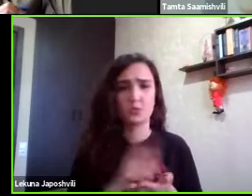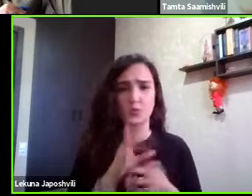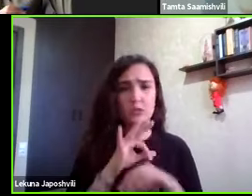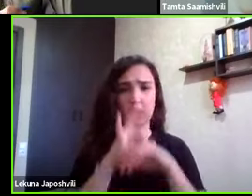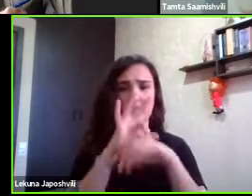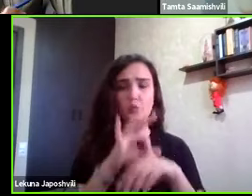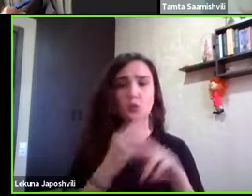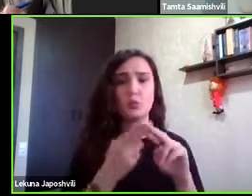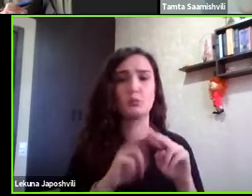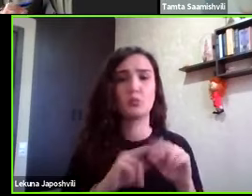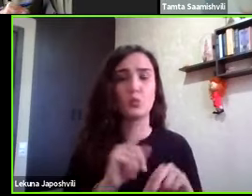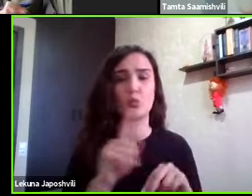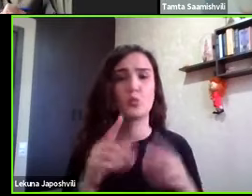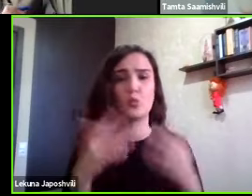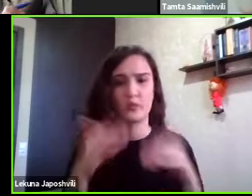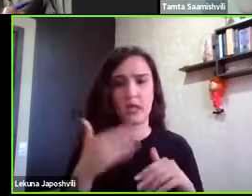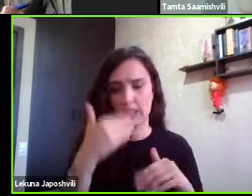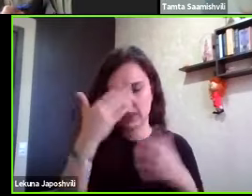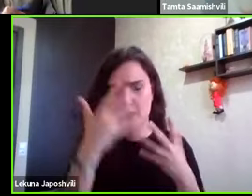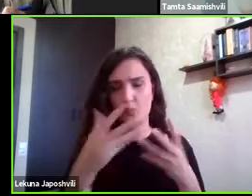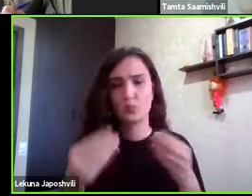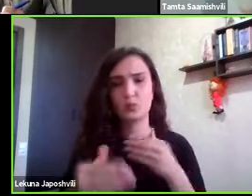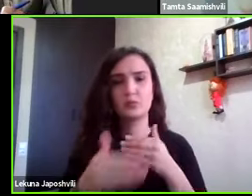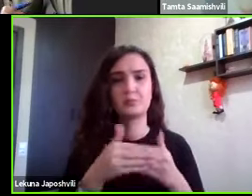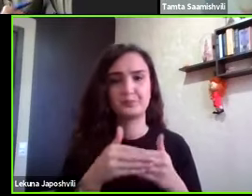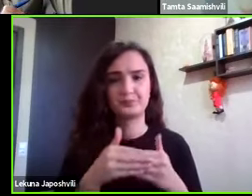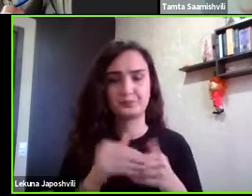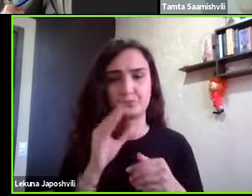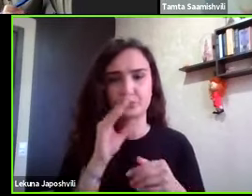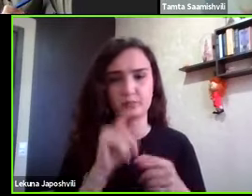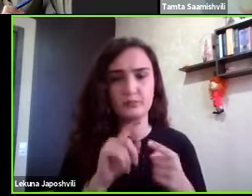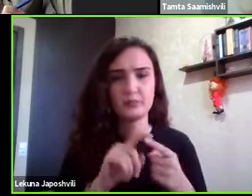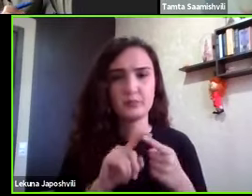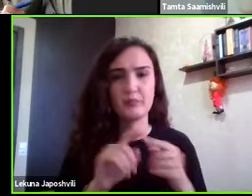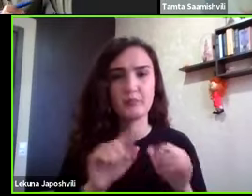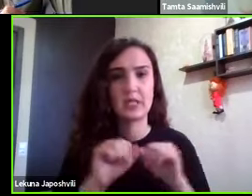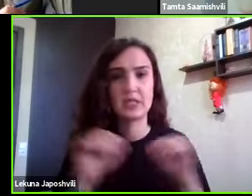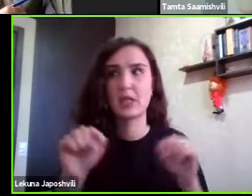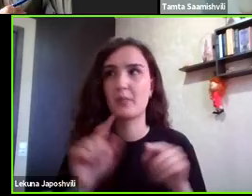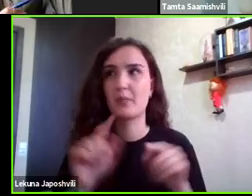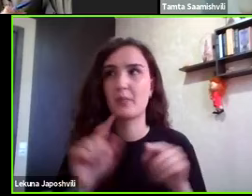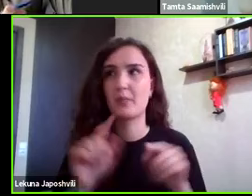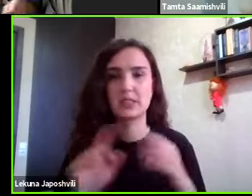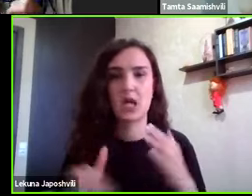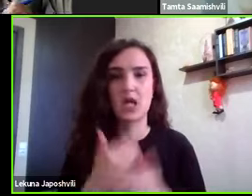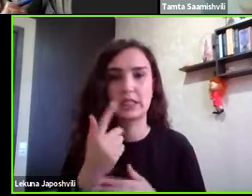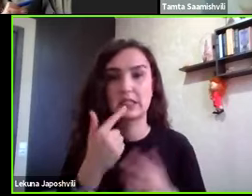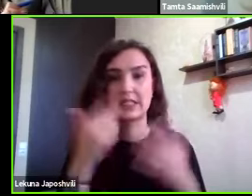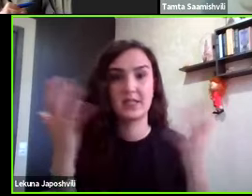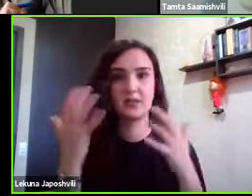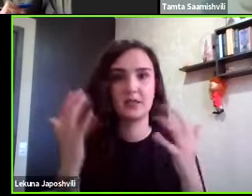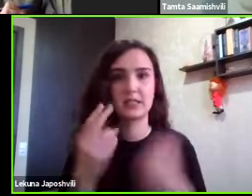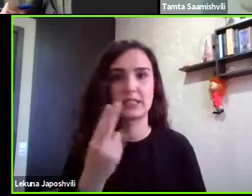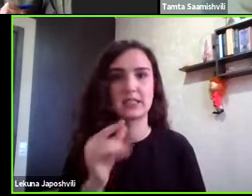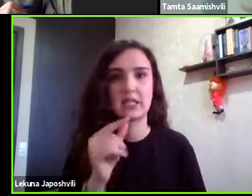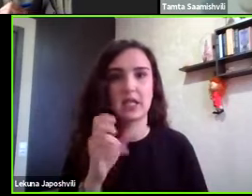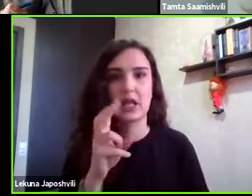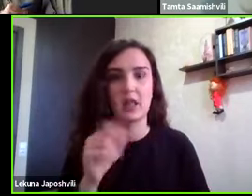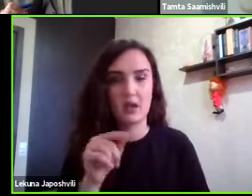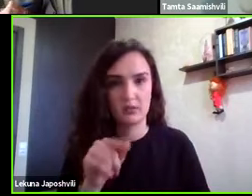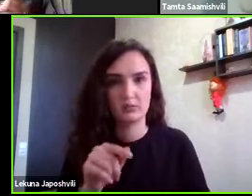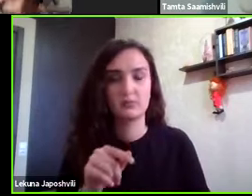წავიყვანოთ, იმიტომ რომ უკვე გაზაფხული მოსულია, როდესაც იფეთქებს უკვე ახალი ინფექცია, ეს არის წითელა, ამ დროს არის ხოლმე